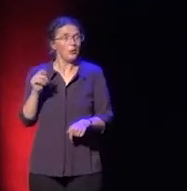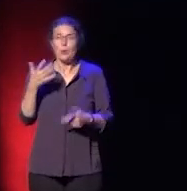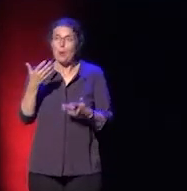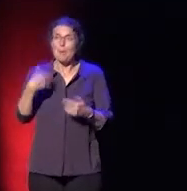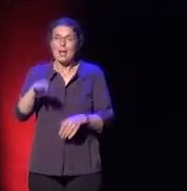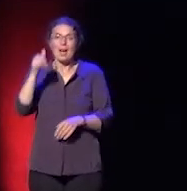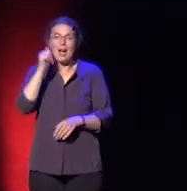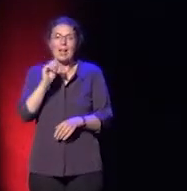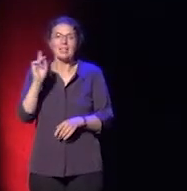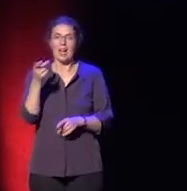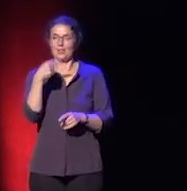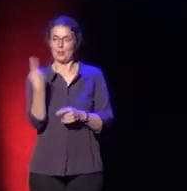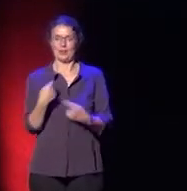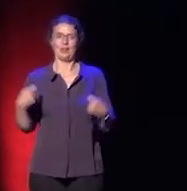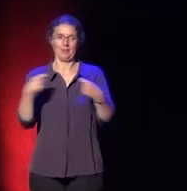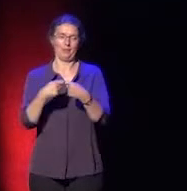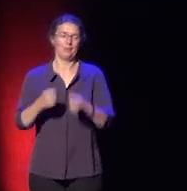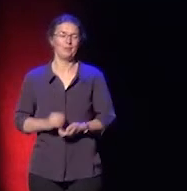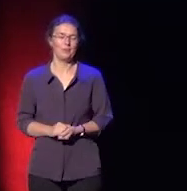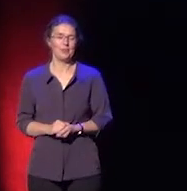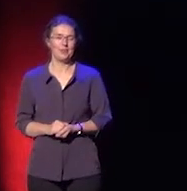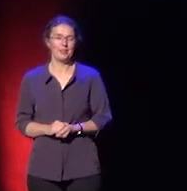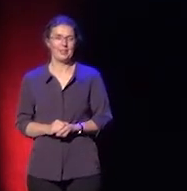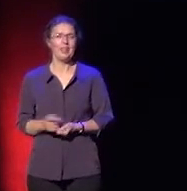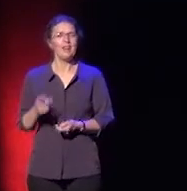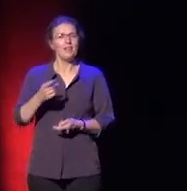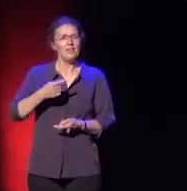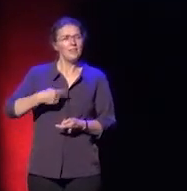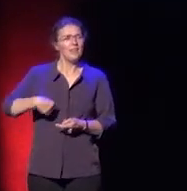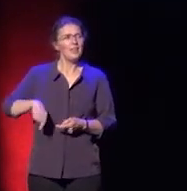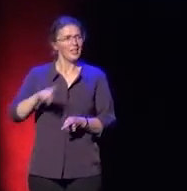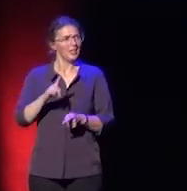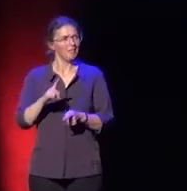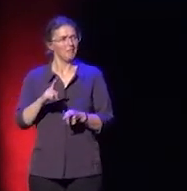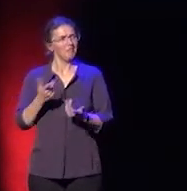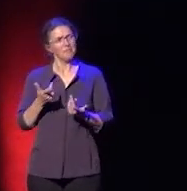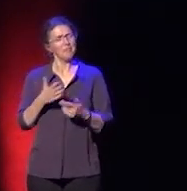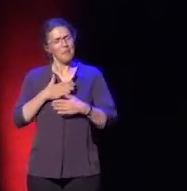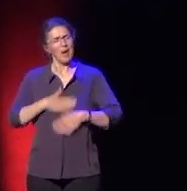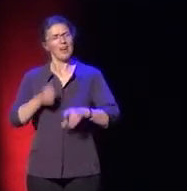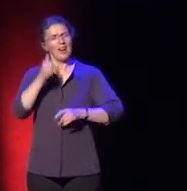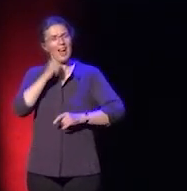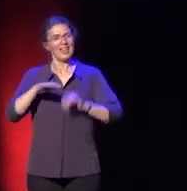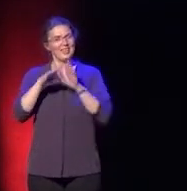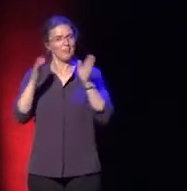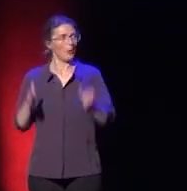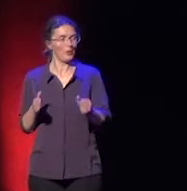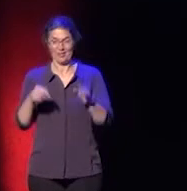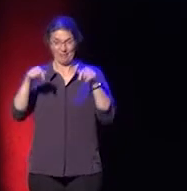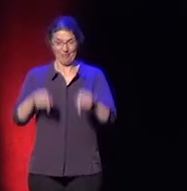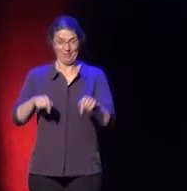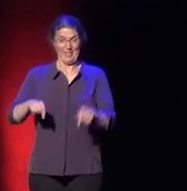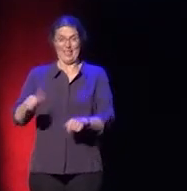älter ist als unser Verband. Und wir scheinen auch ein Faible zu haben für alte Gebäude, denn das ist nicht das